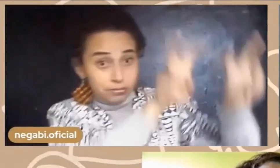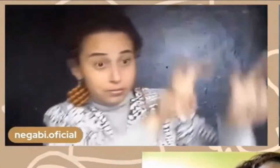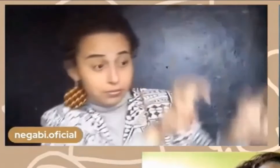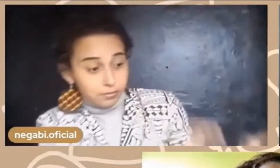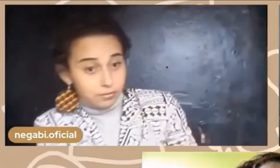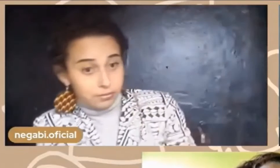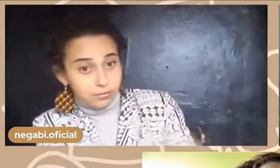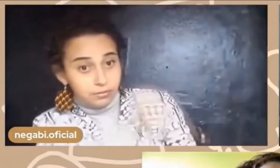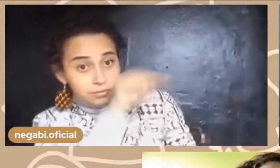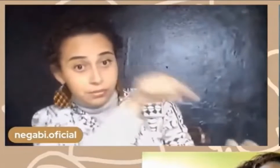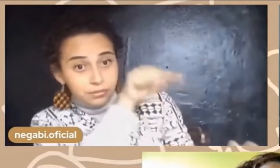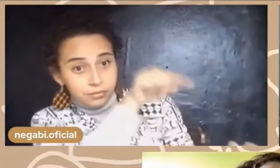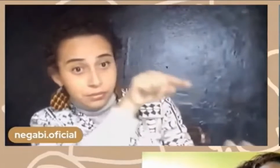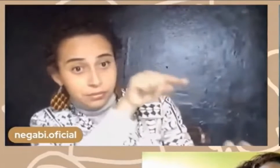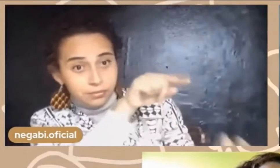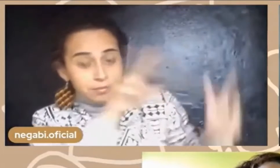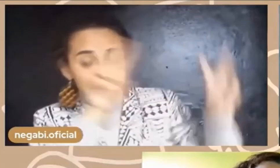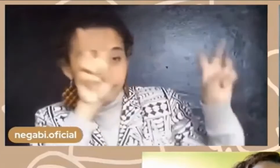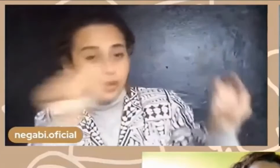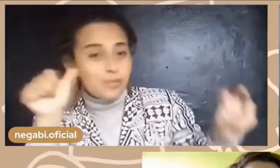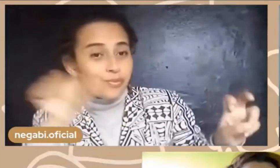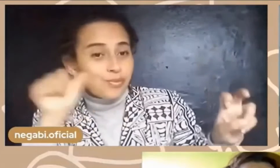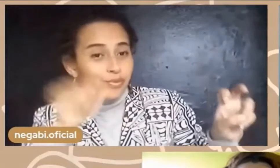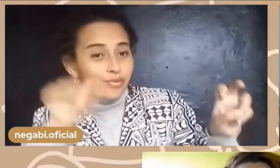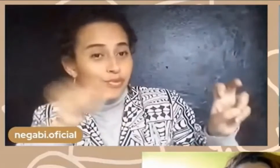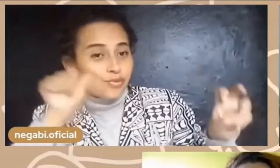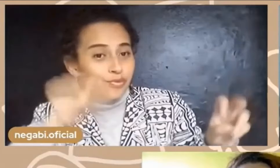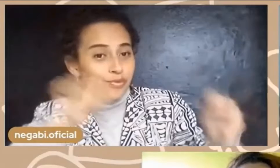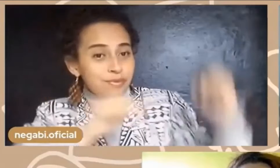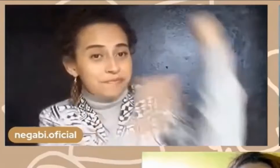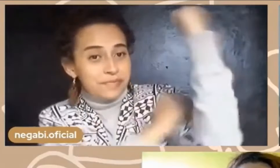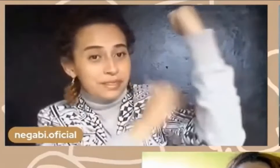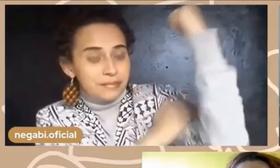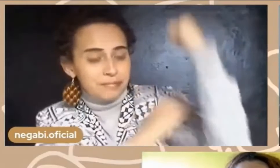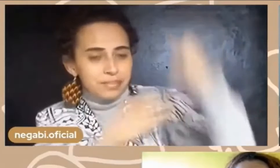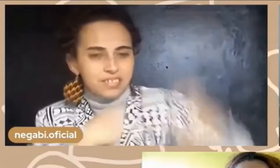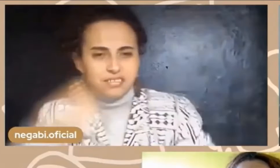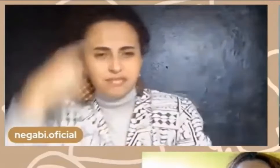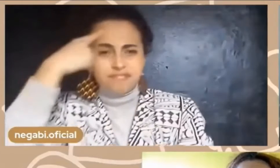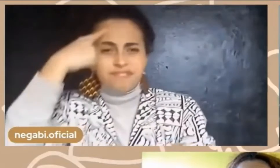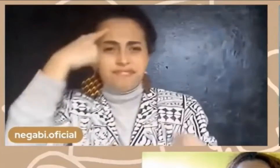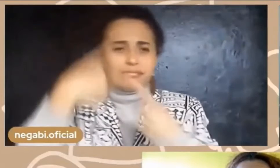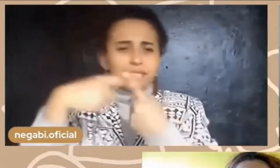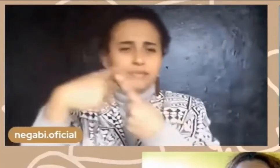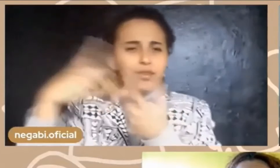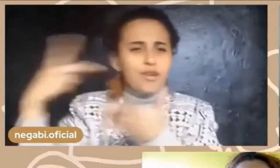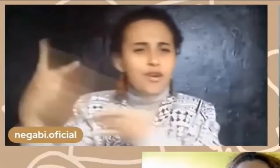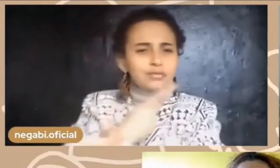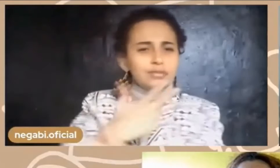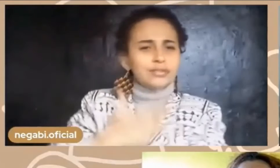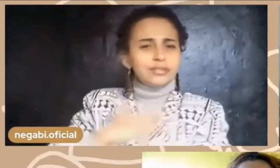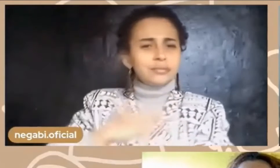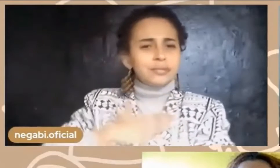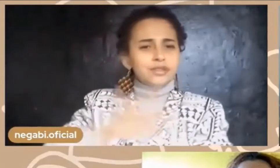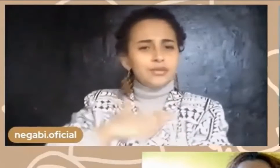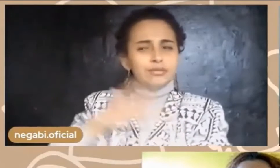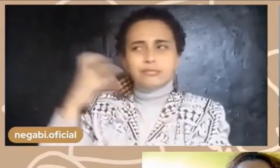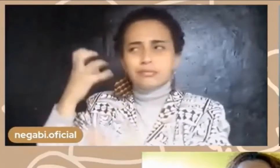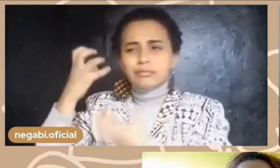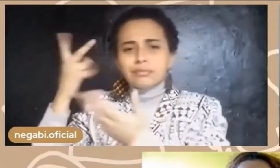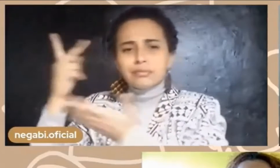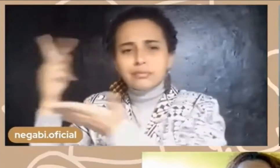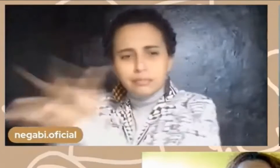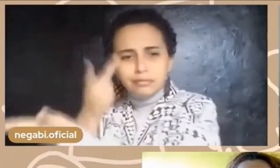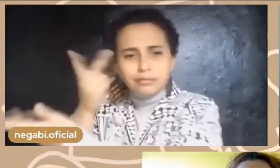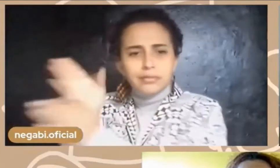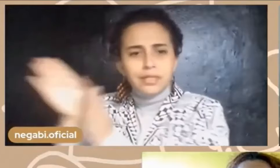aceitamos. Não tinha temas específicos nesse slam. Só precisávamos falar sobre mulheres feministas